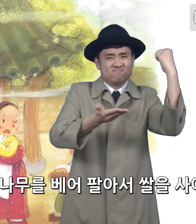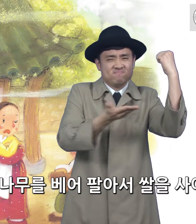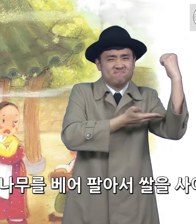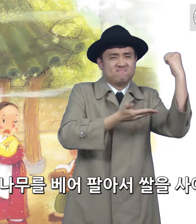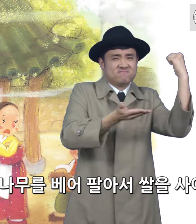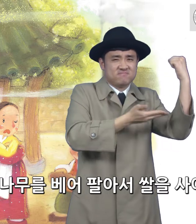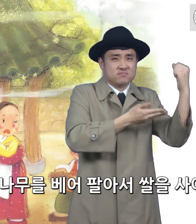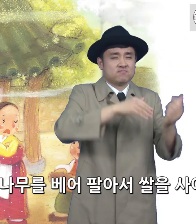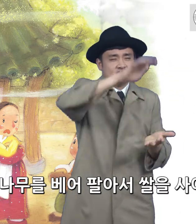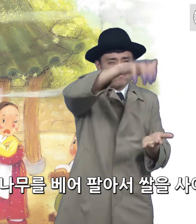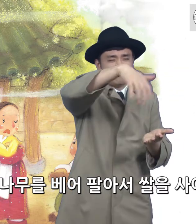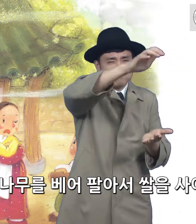했지요.